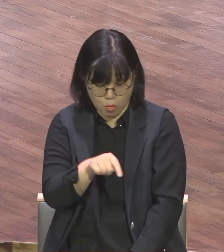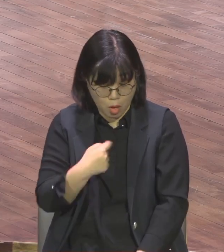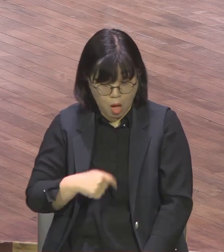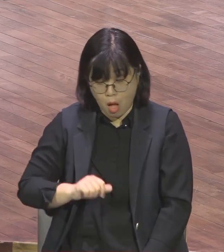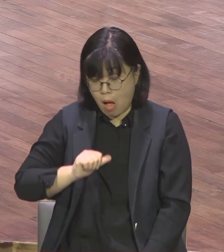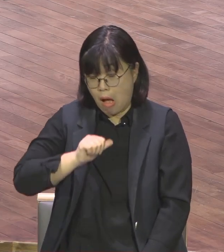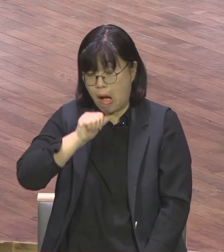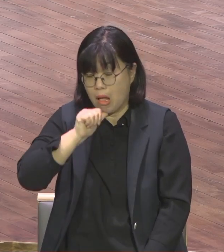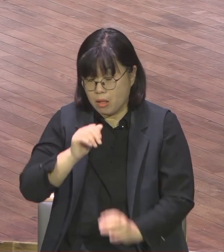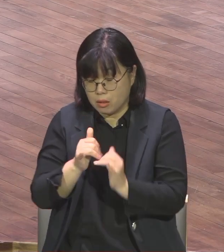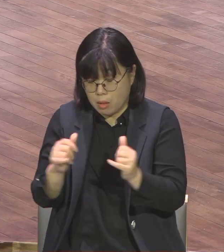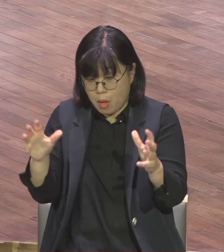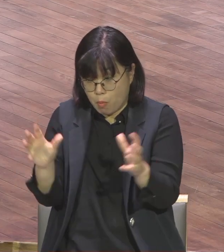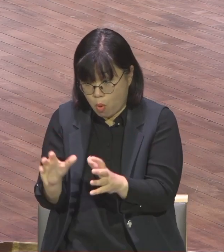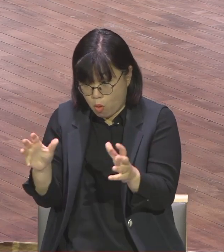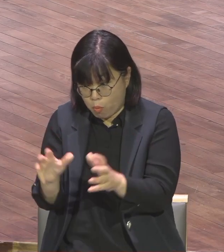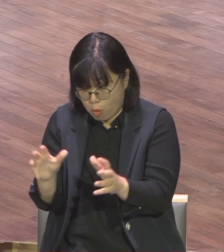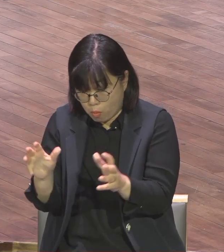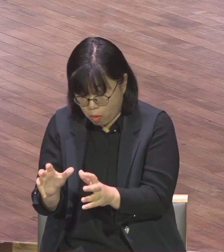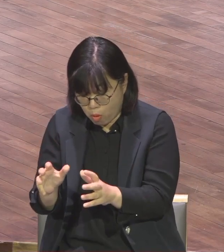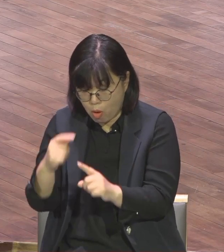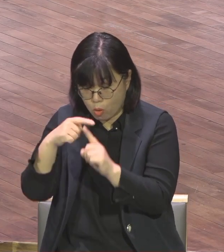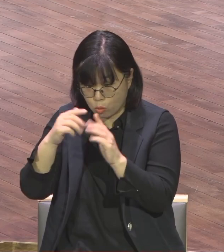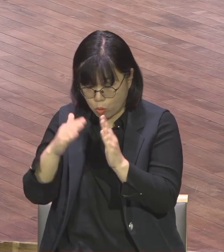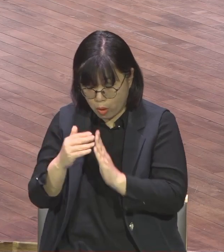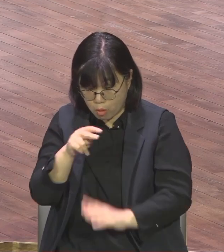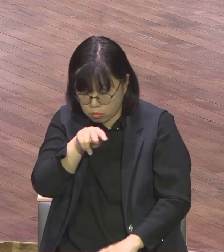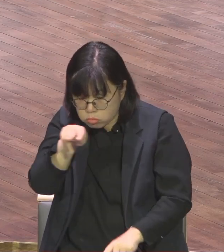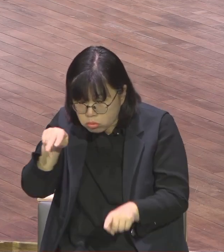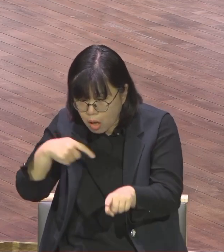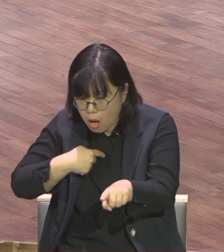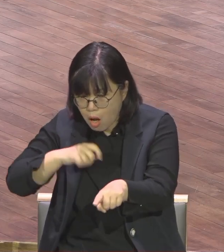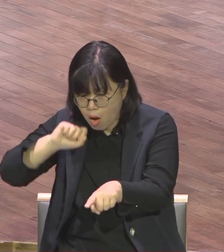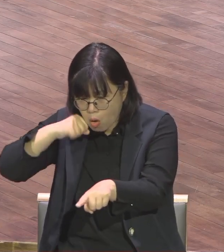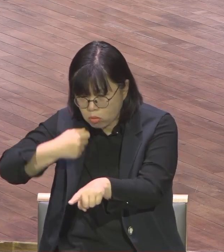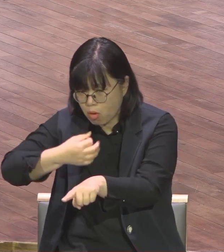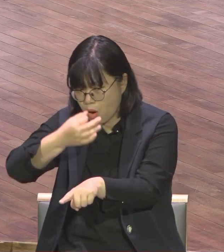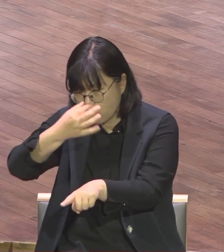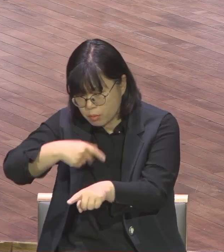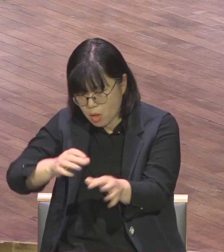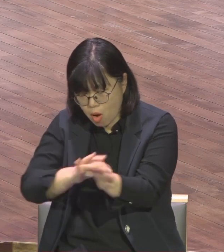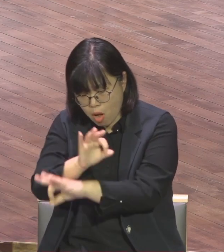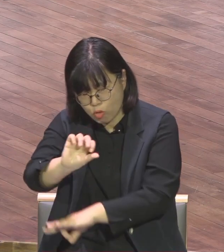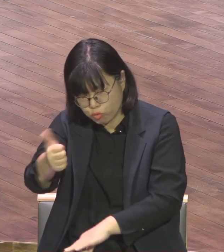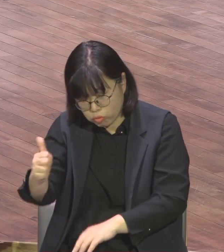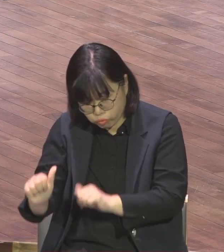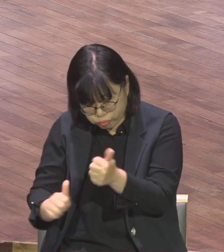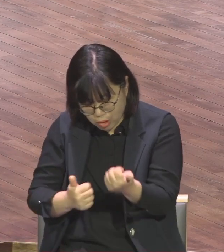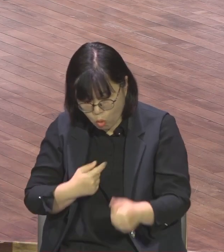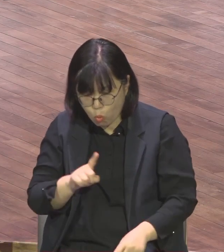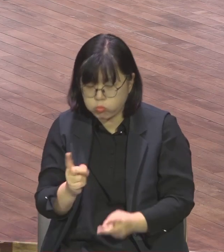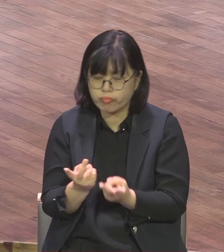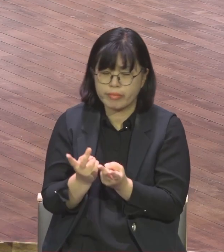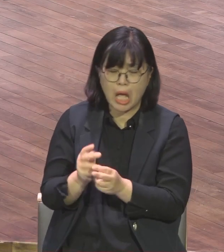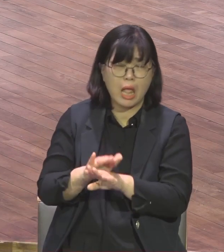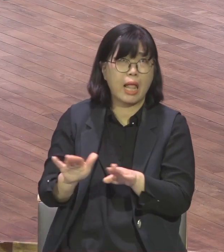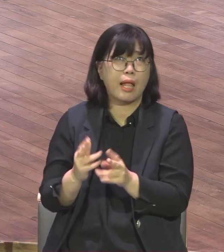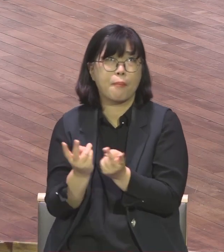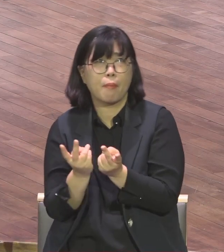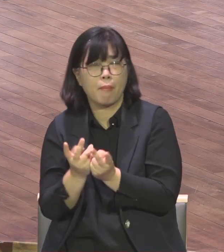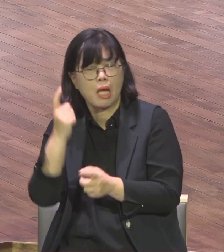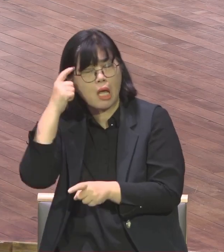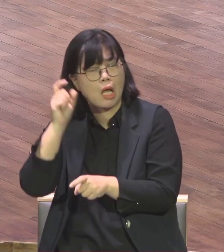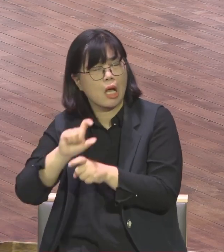될 제일 큰 문제였어요. 대부분 다 가난한 사람들이니까. 이런 가운데 사도행전